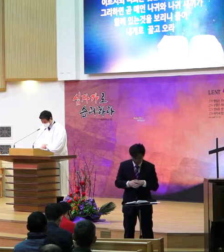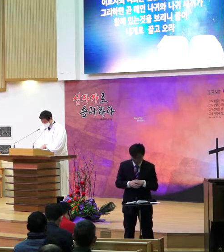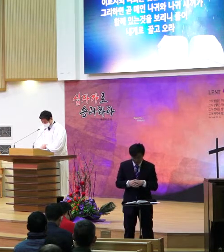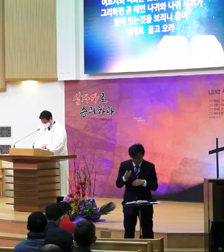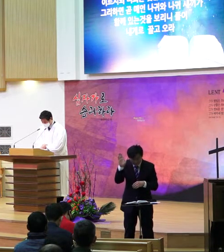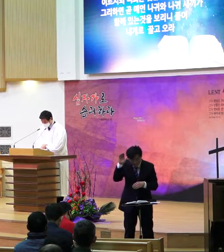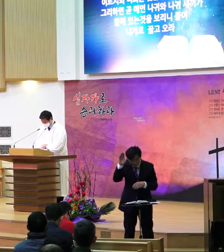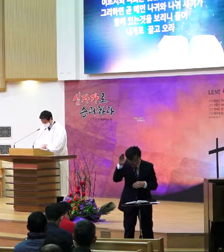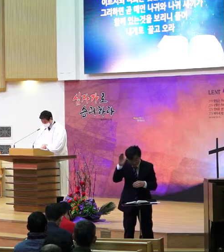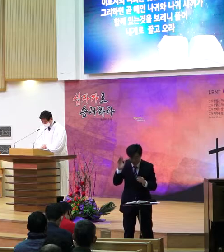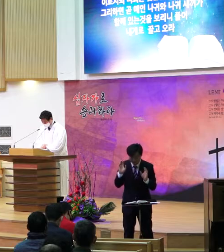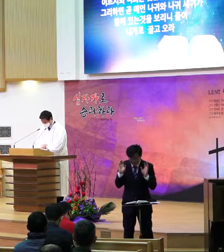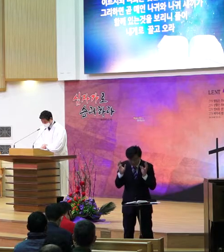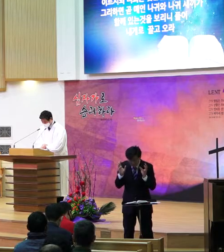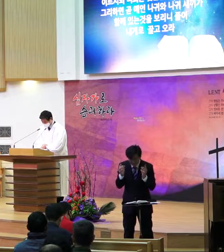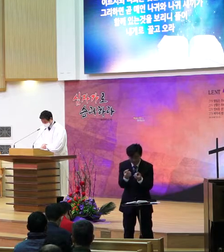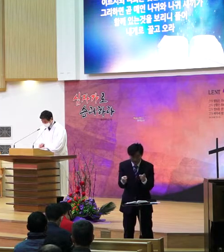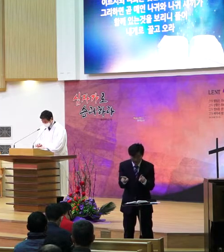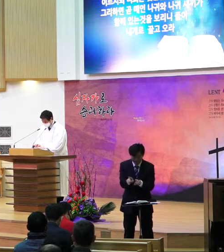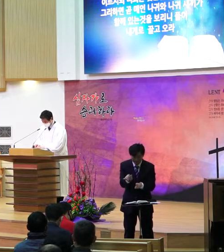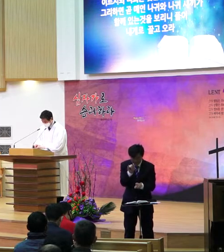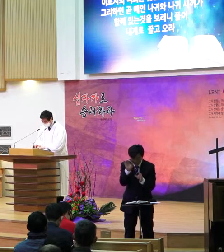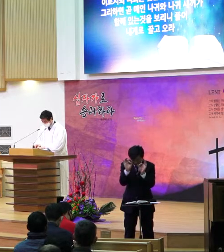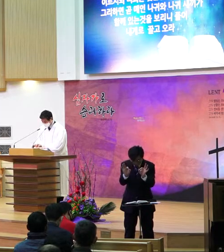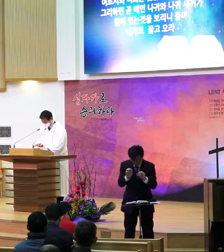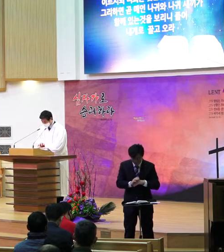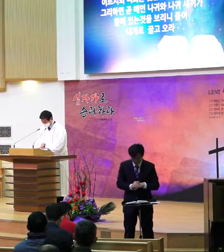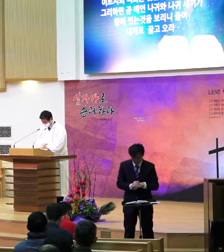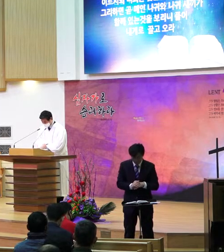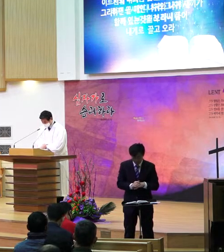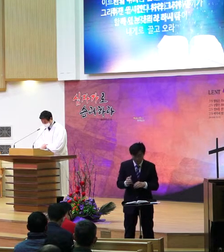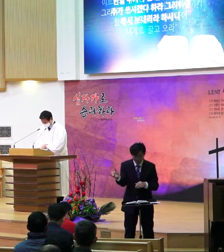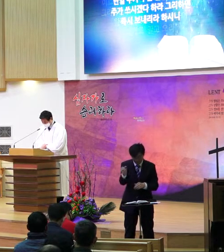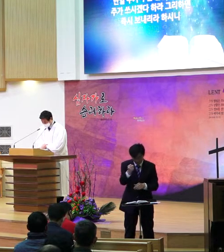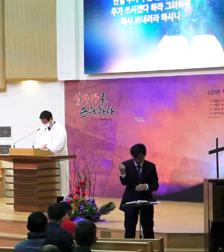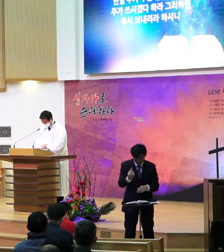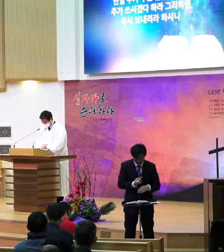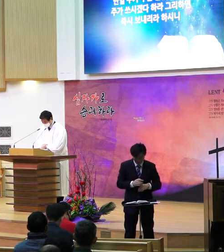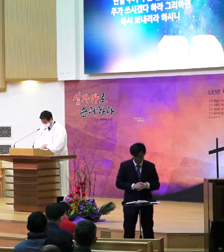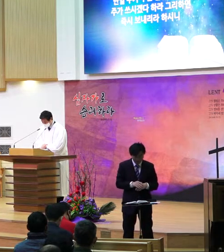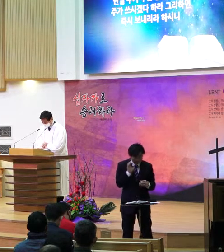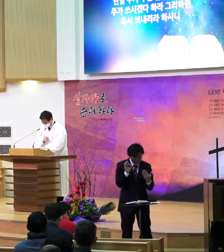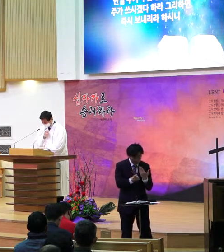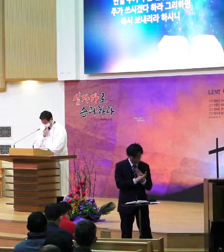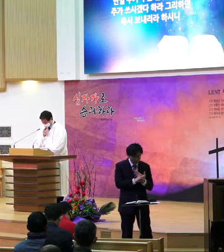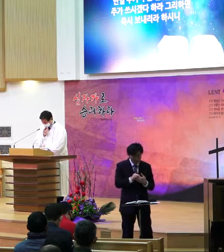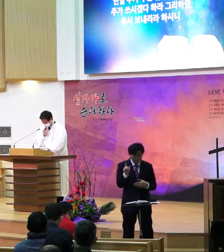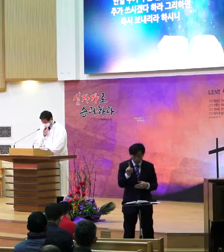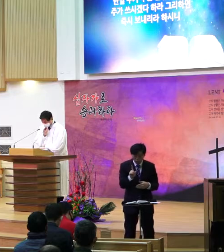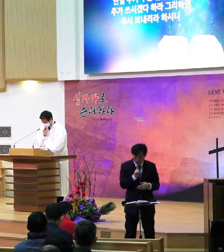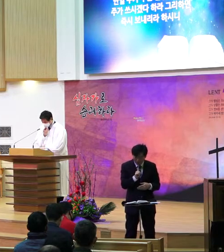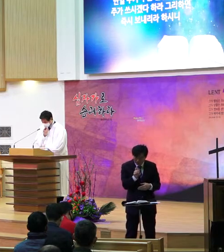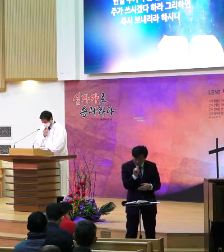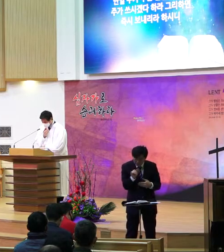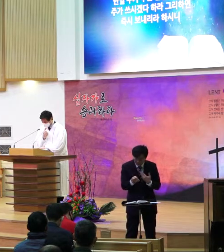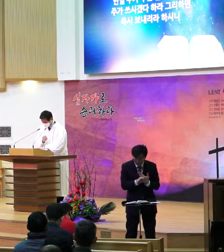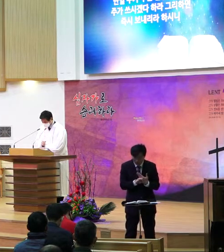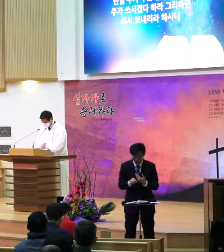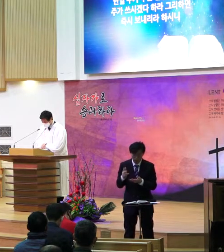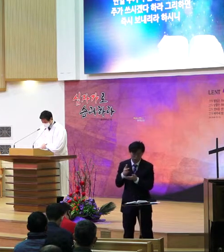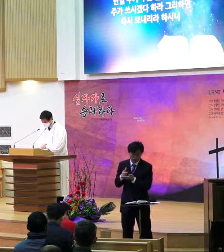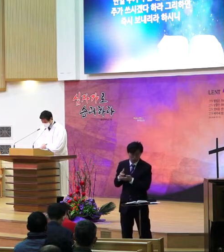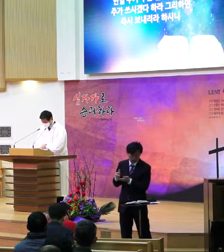나귀와 나귀 새끼가 함께 있는 것을 보리니 풀어 내게로 끌고 오라. 만일 누가 무슨 말을 하거든 주가 쓰시겠다